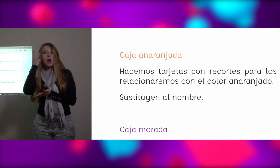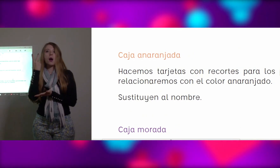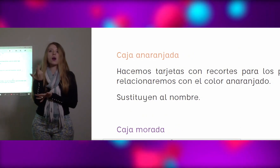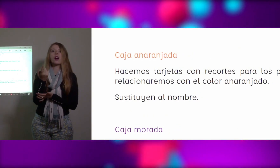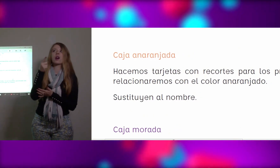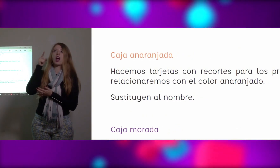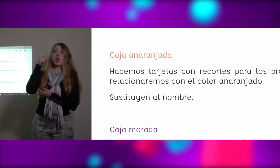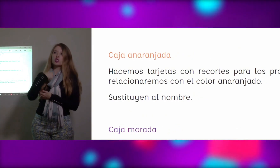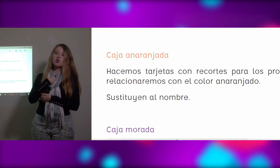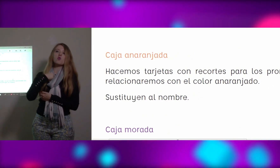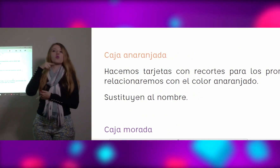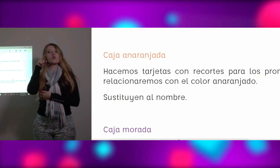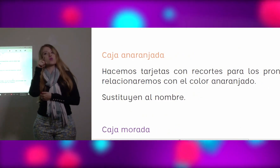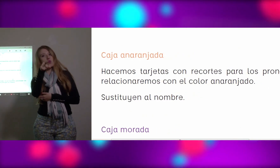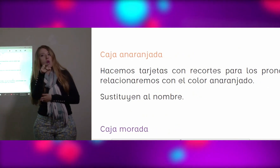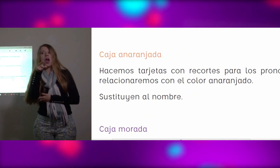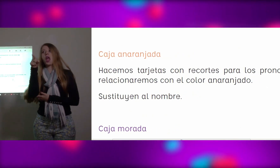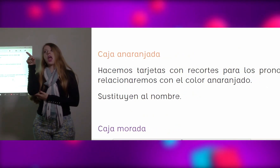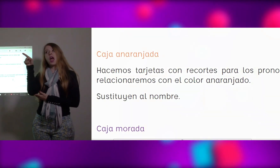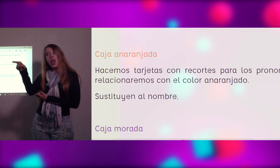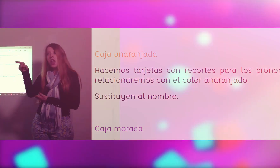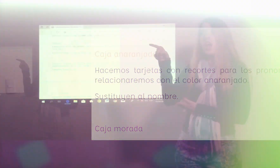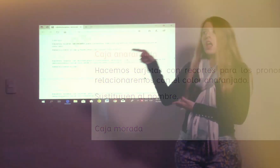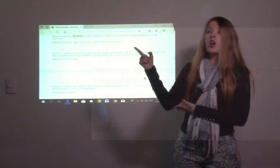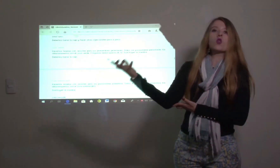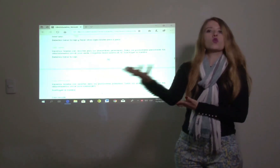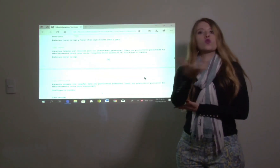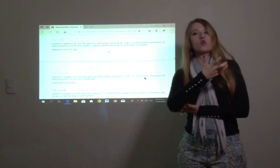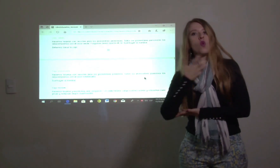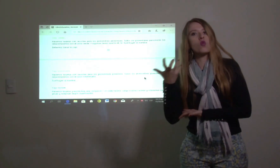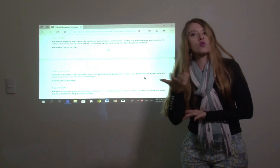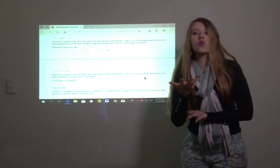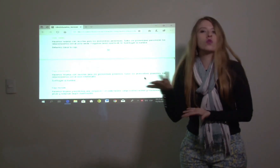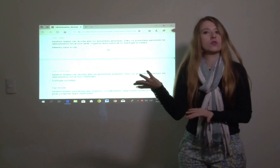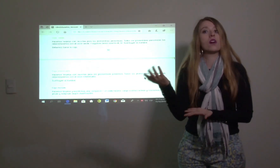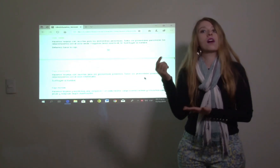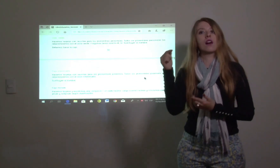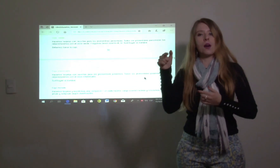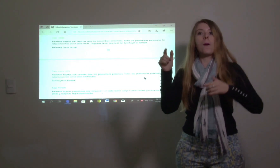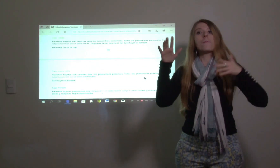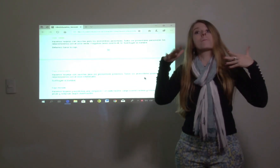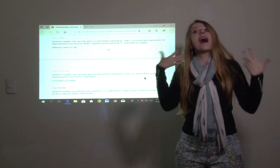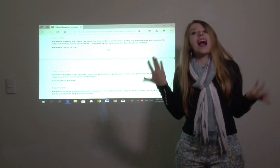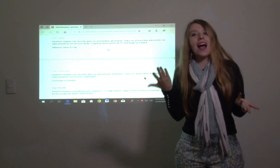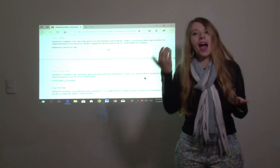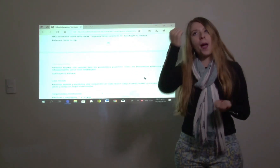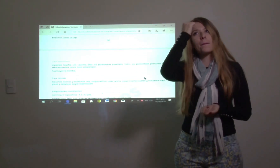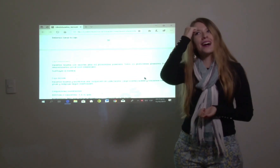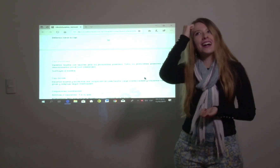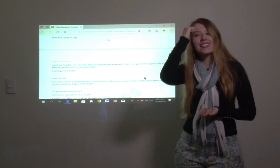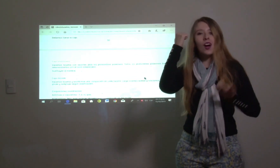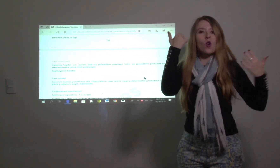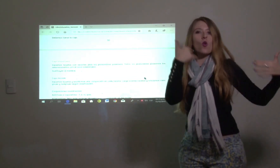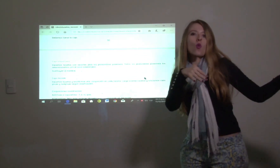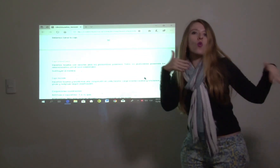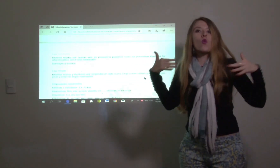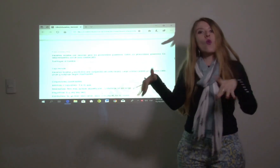colores, por ejemplo, verde, yo, tú, él, nosotros, así van. Así puedes